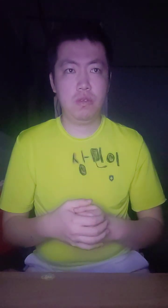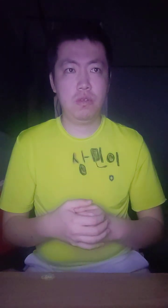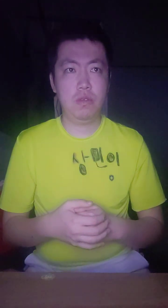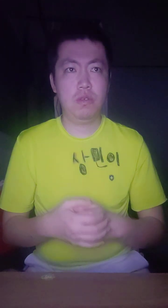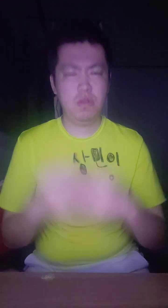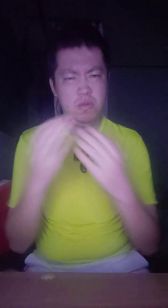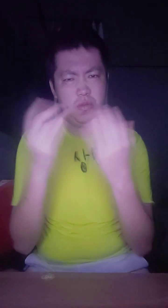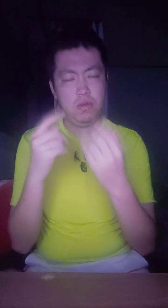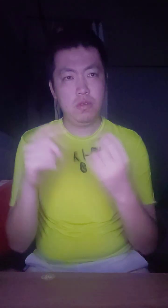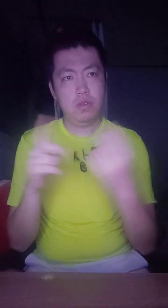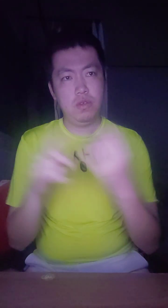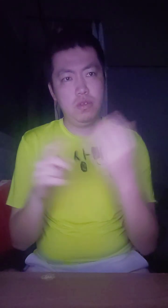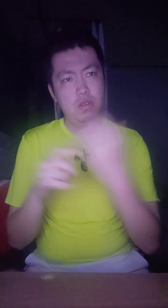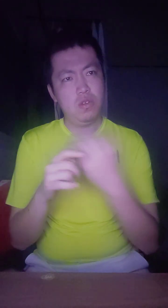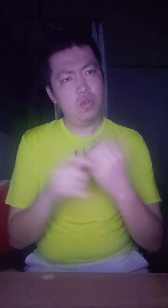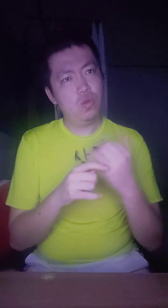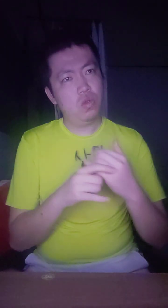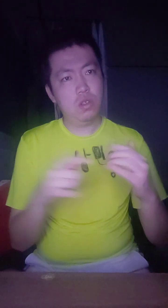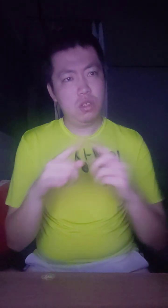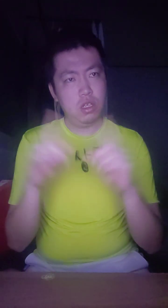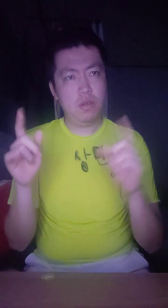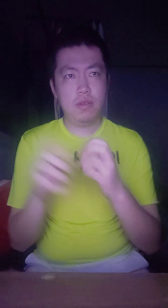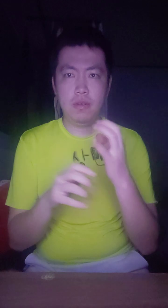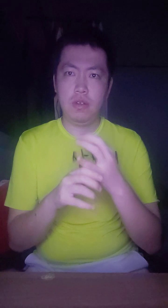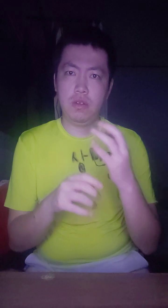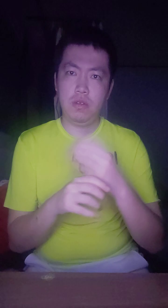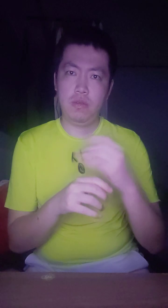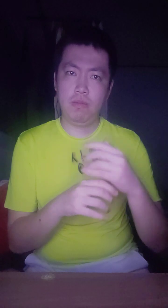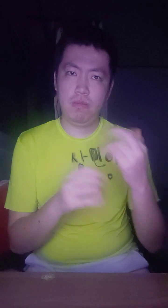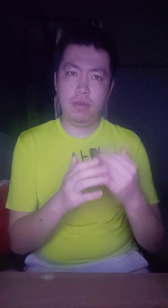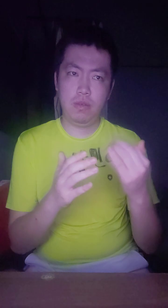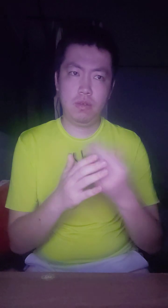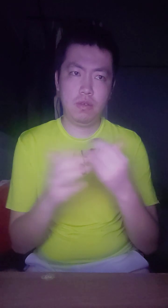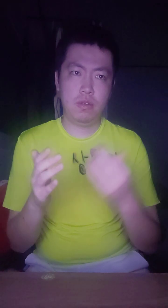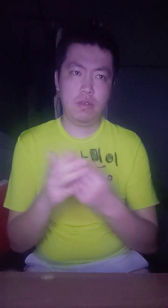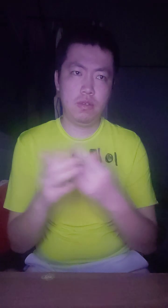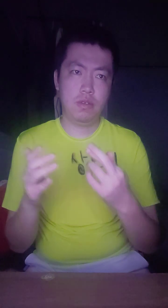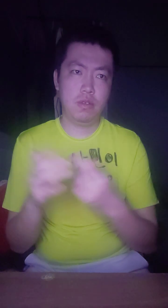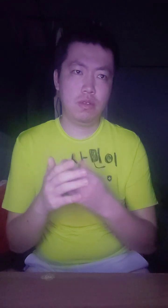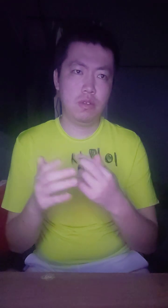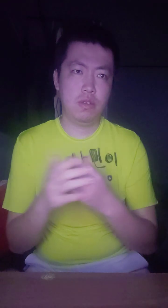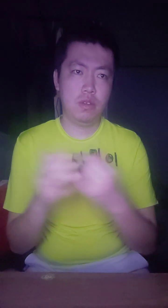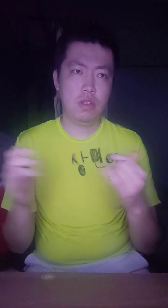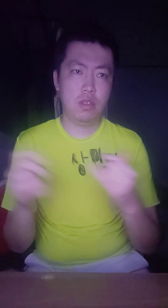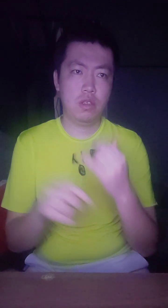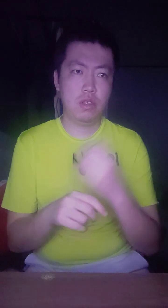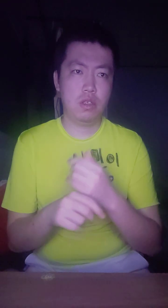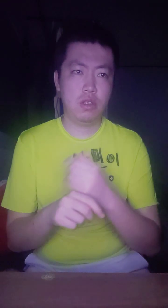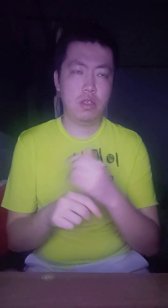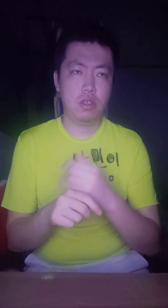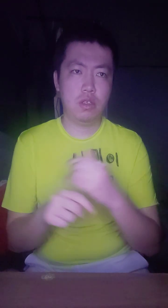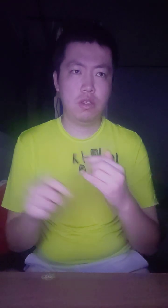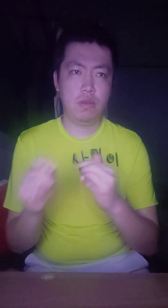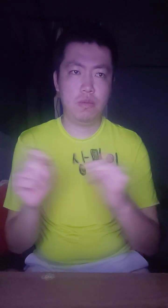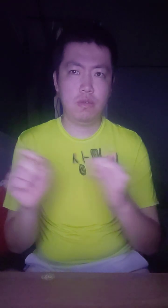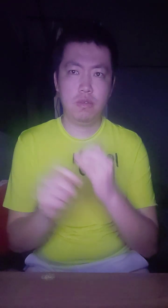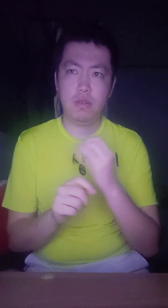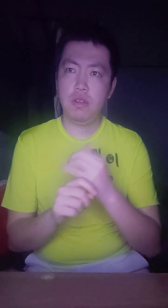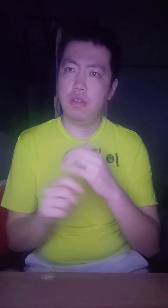불법 촬영에 악용될 수 있는 카메라의 제조, 판매, 소지 등에 대한 등록제를 도입하고 이력정보 시스템을 구축해야 한다는